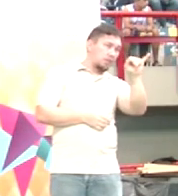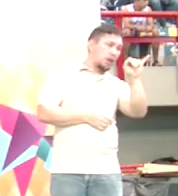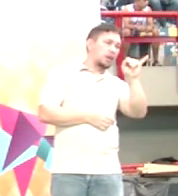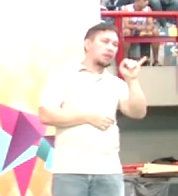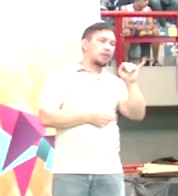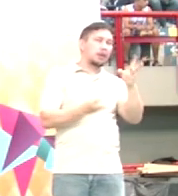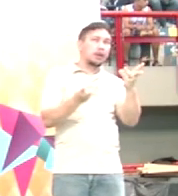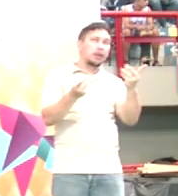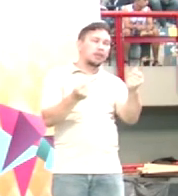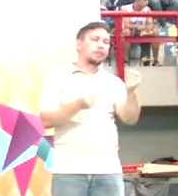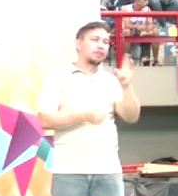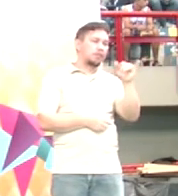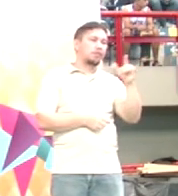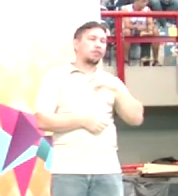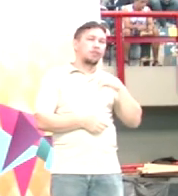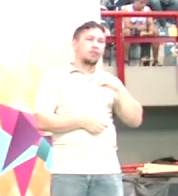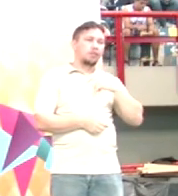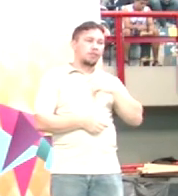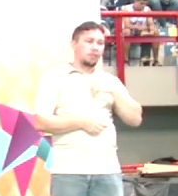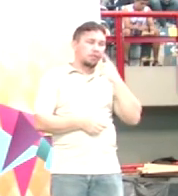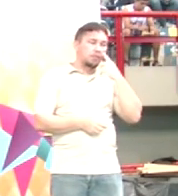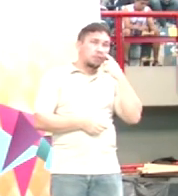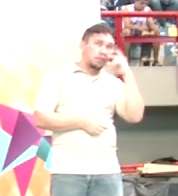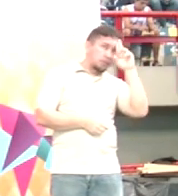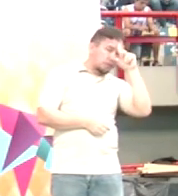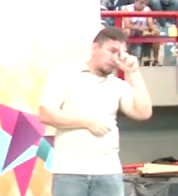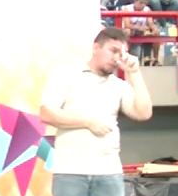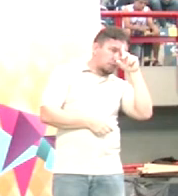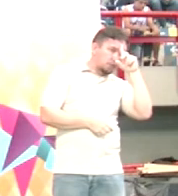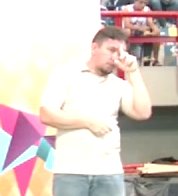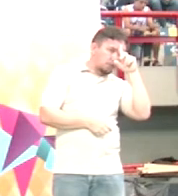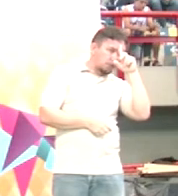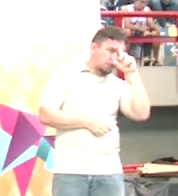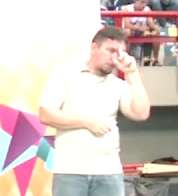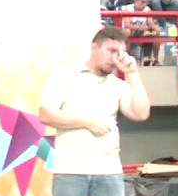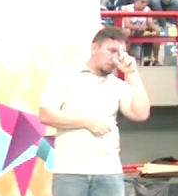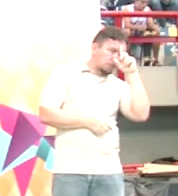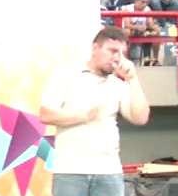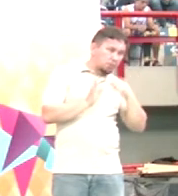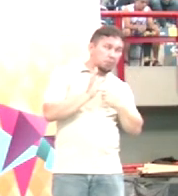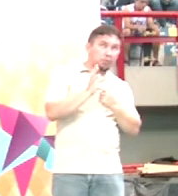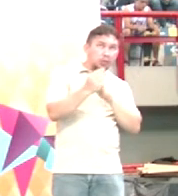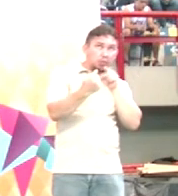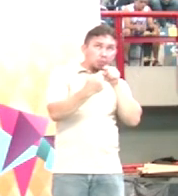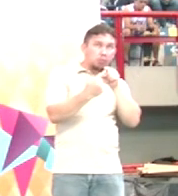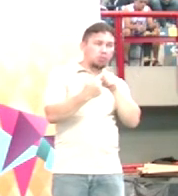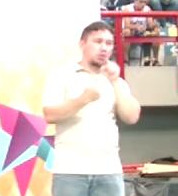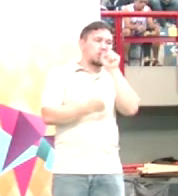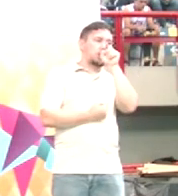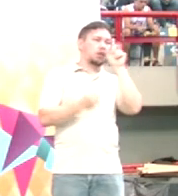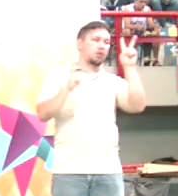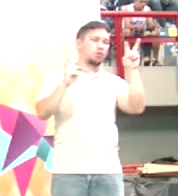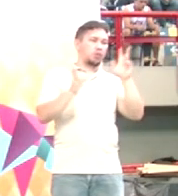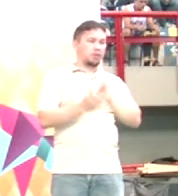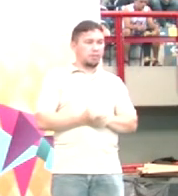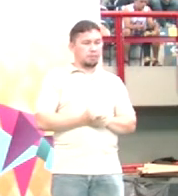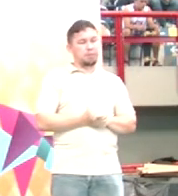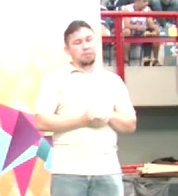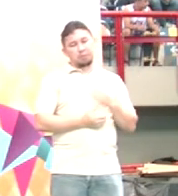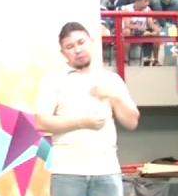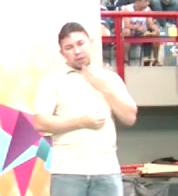como linha escrita, vão contar os possíveis erros que possam aparecer ali, tá certo?